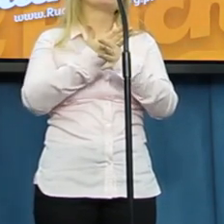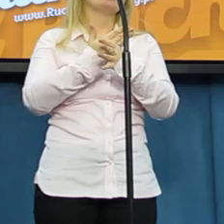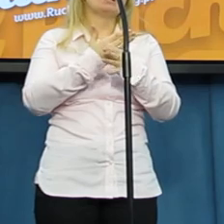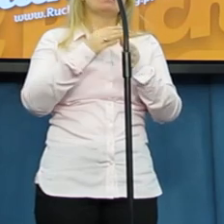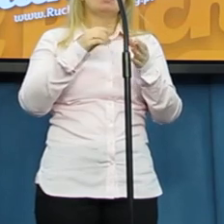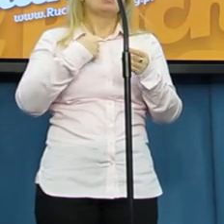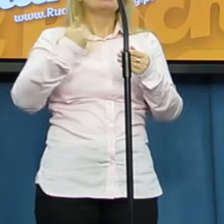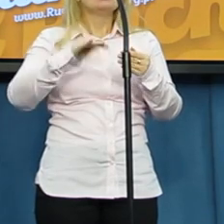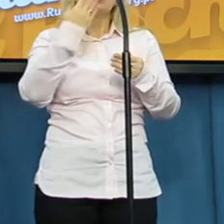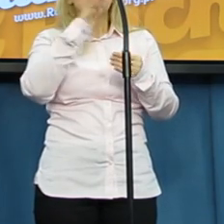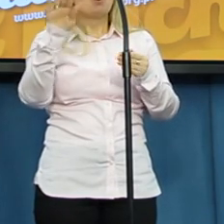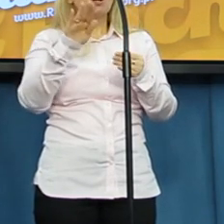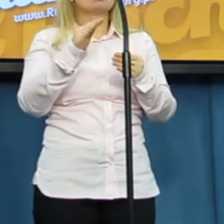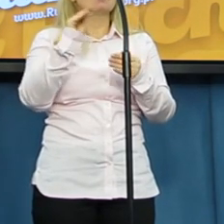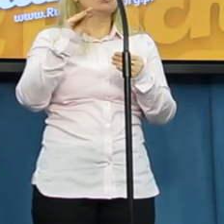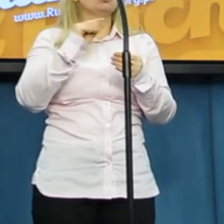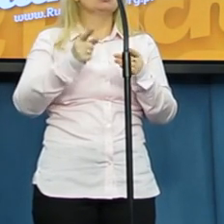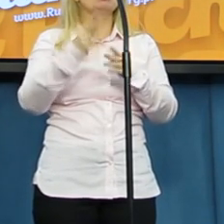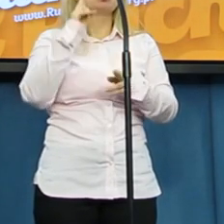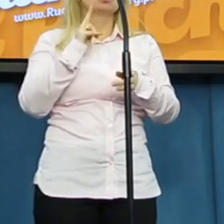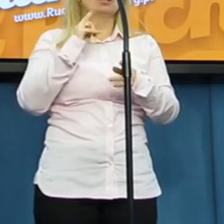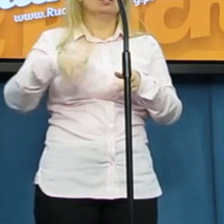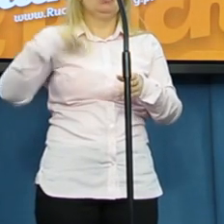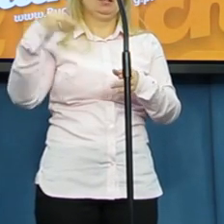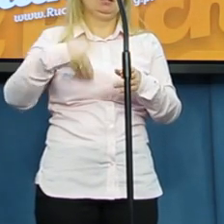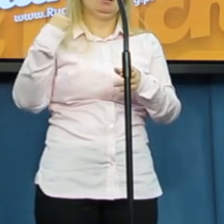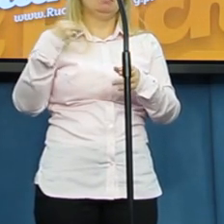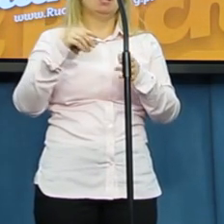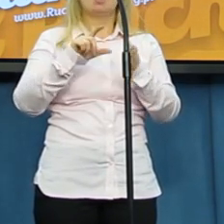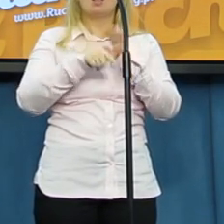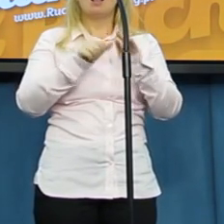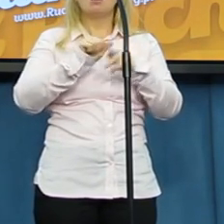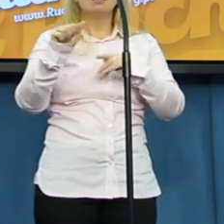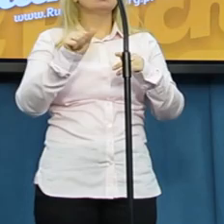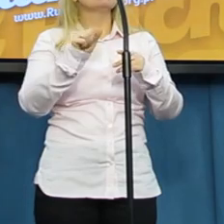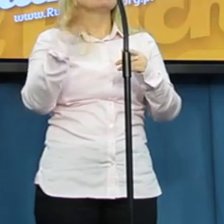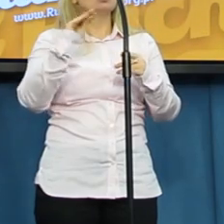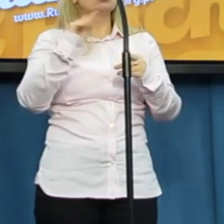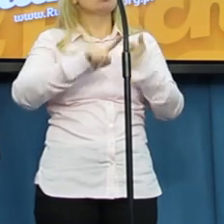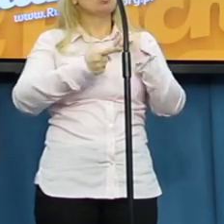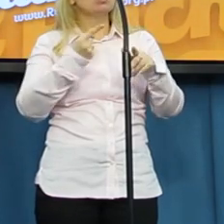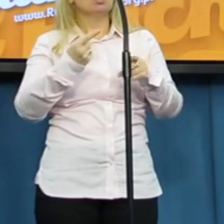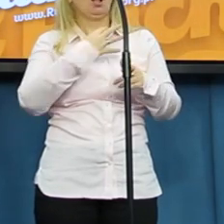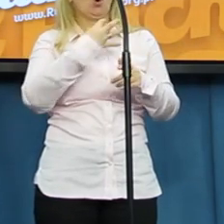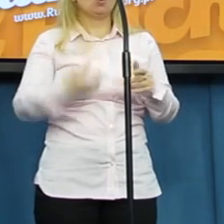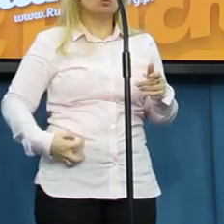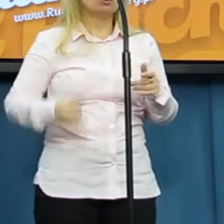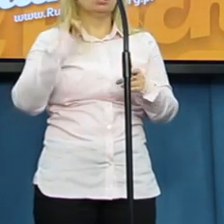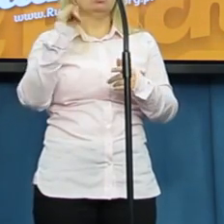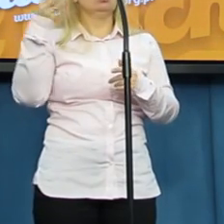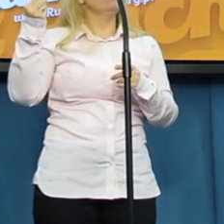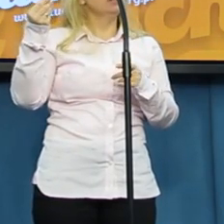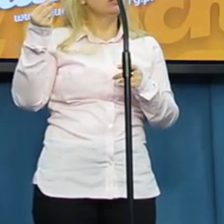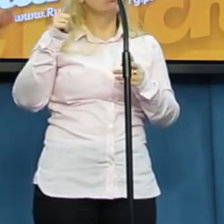dyskomfortu przedświątecznego. Otóż jest drugi dokument, to jest polityka gospodarcza i finansowa socjalistów europejskich. To jest kilkanaście stron naprawdę ciężkiego